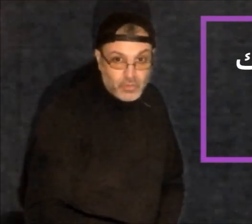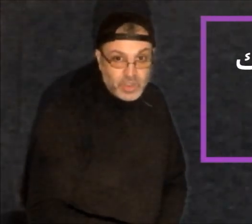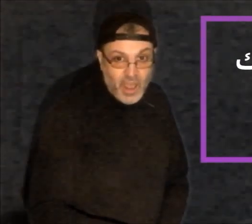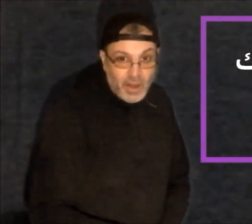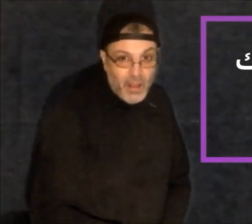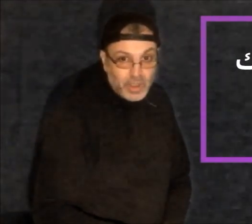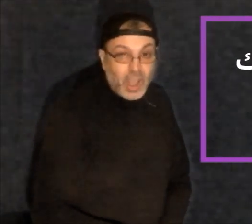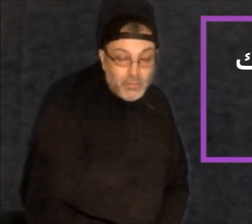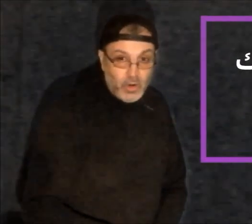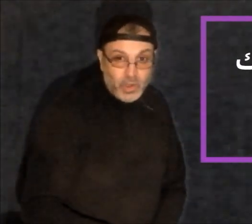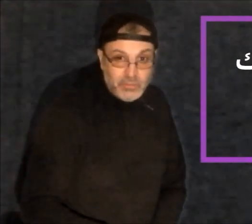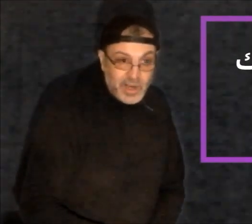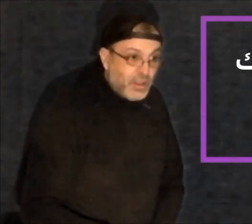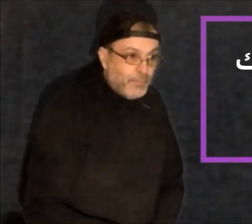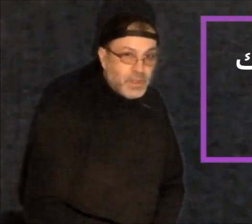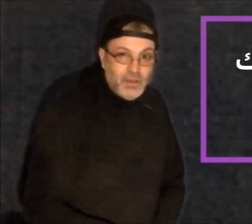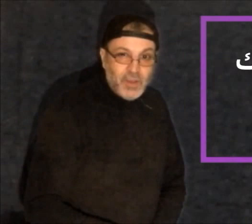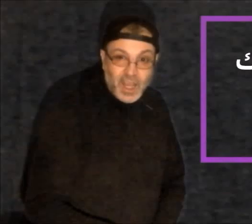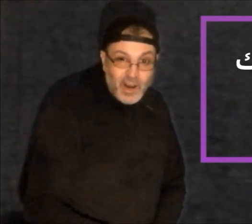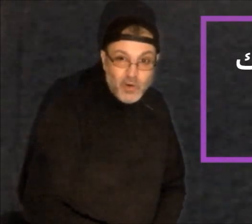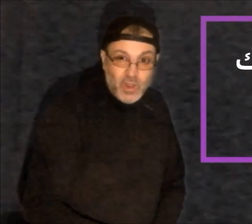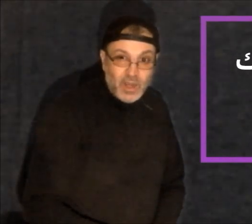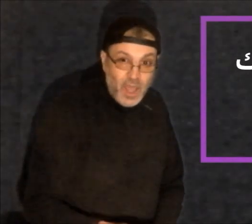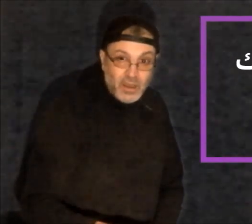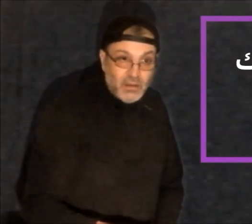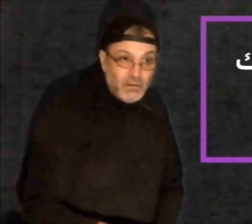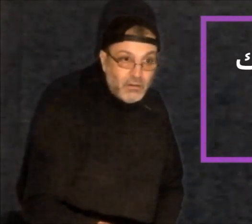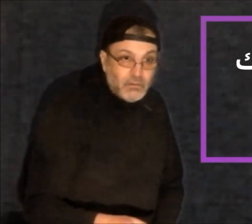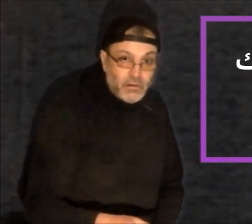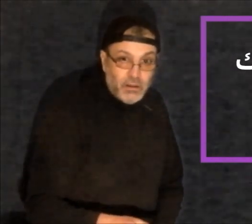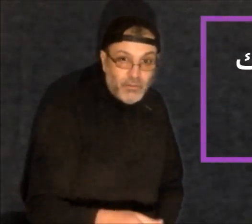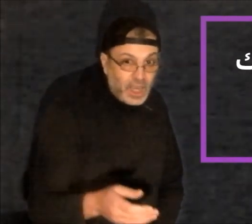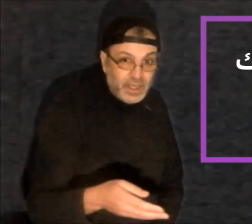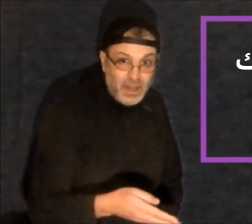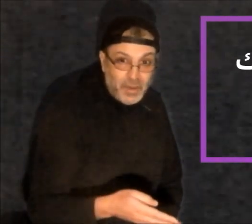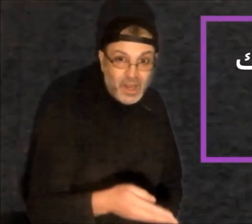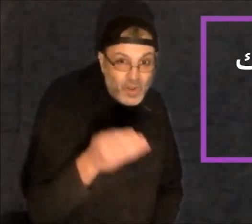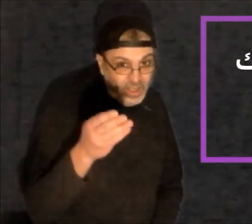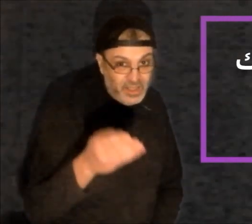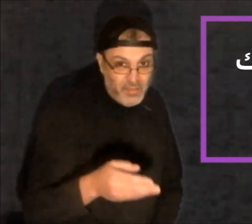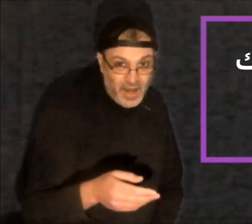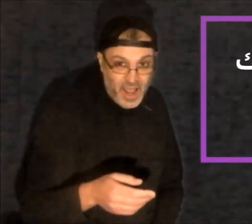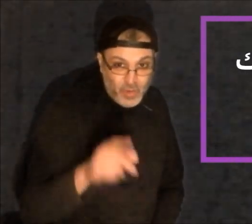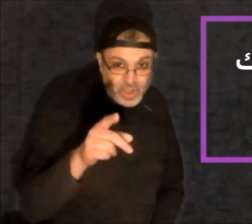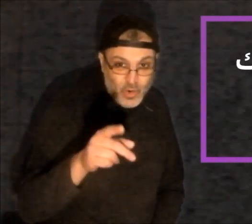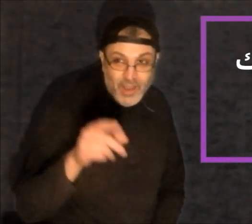خبر أسود يا خبر أبيض يا خبر خوخي بارد. فقال له لا، فكان لبنان عندما رأى